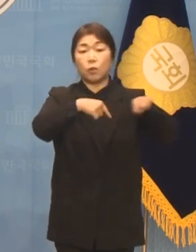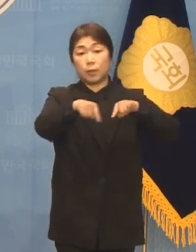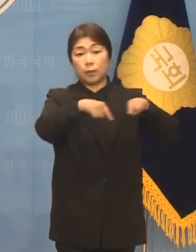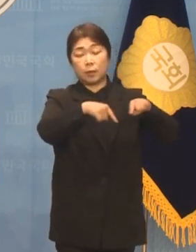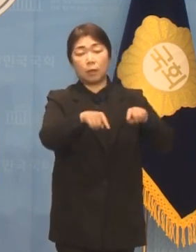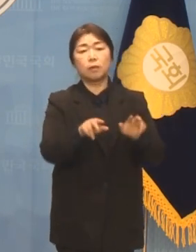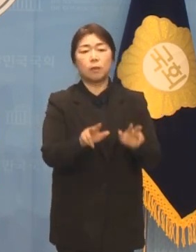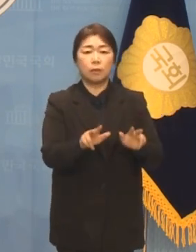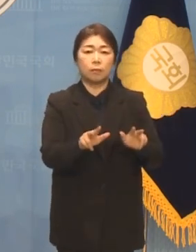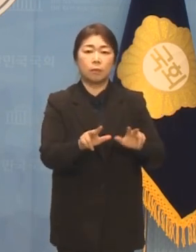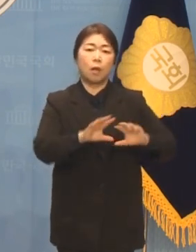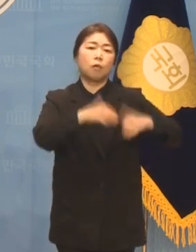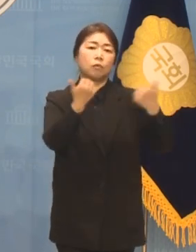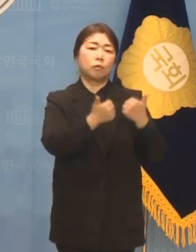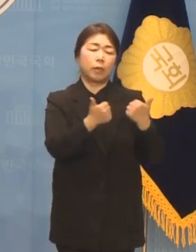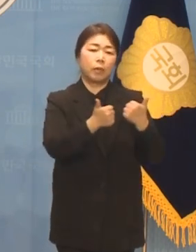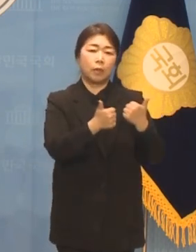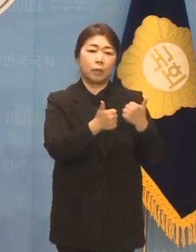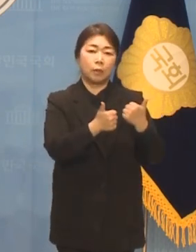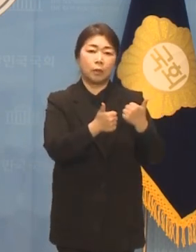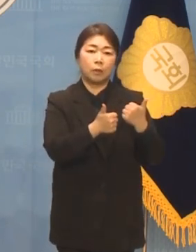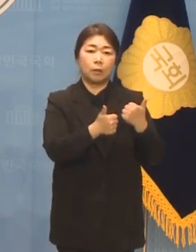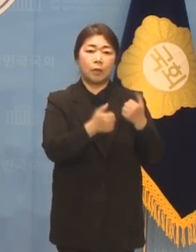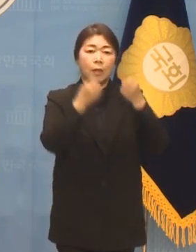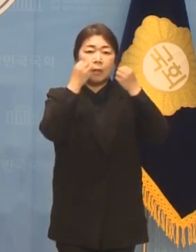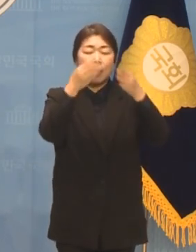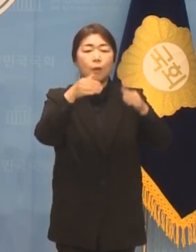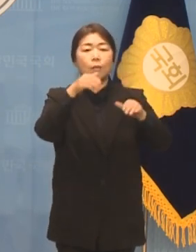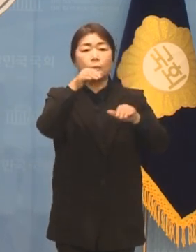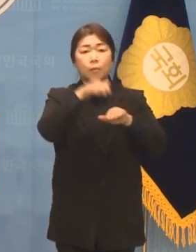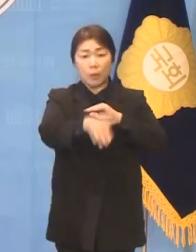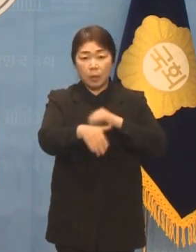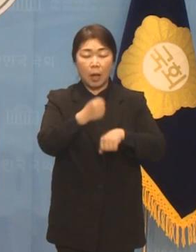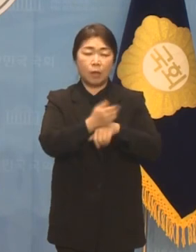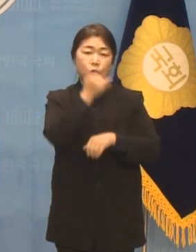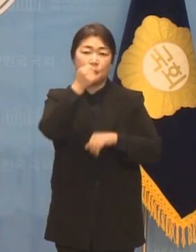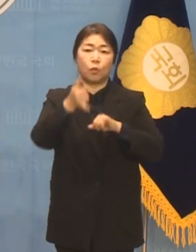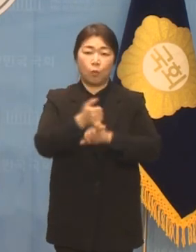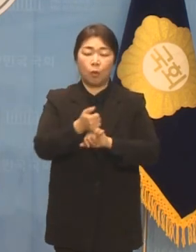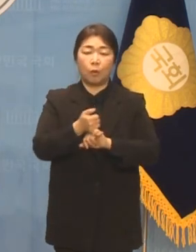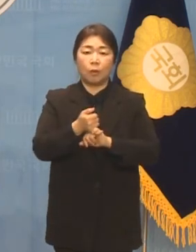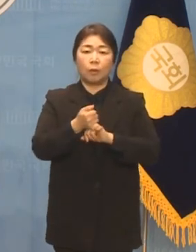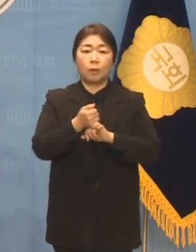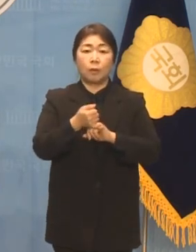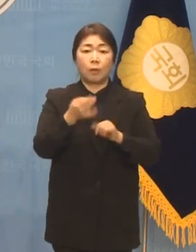우리 국회의 뉴 노멀이 될 수 있도록 바꾸어 나갈 것입니다.